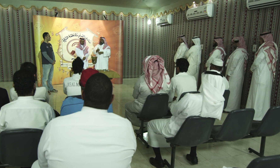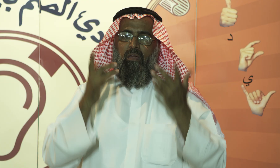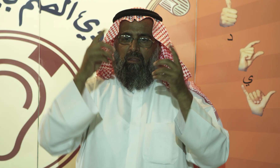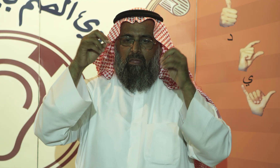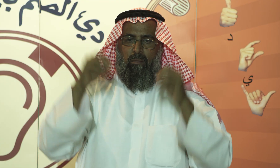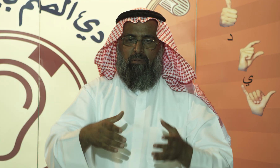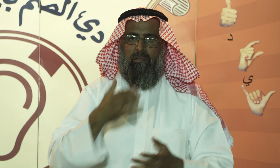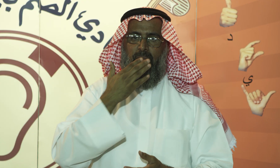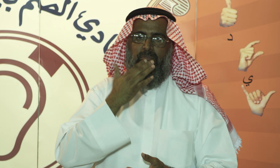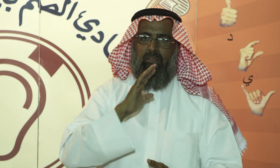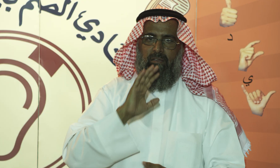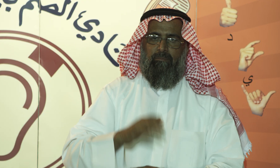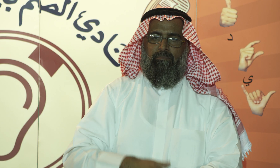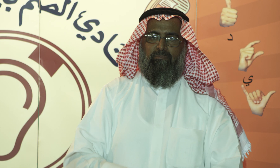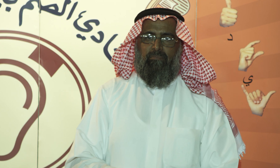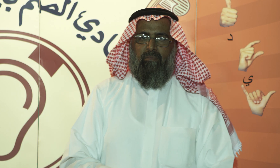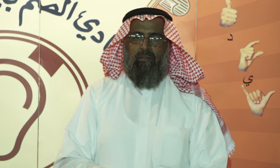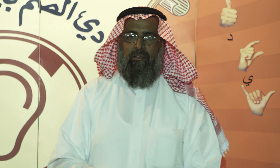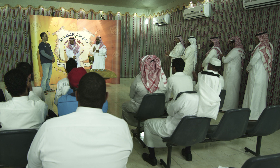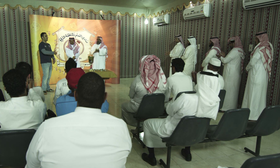السم بالدمام المركز الأول.